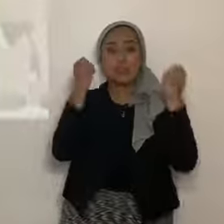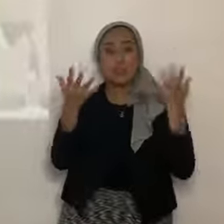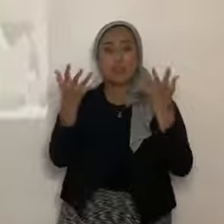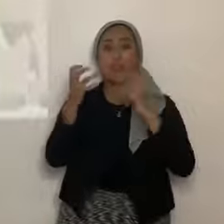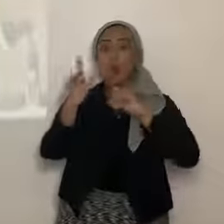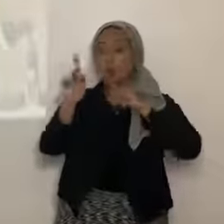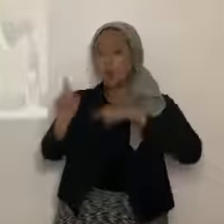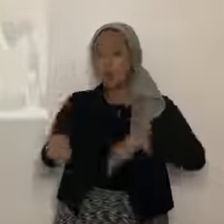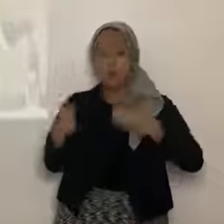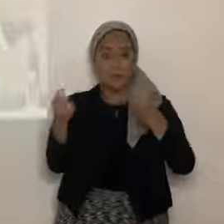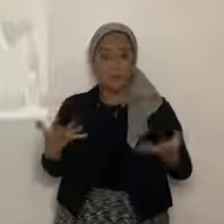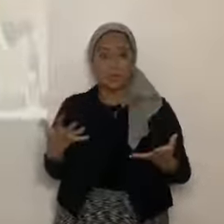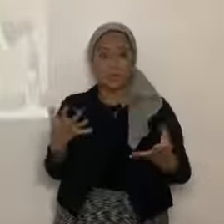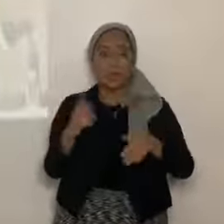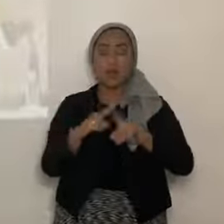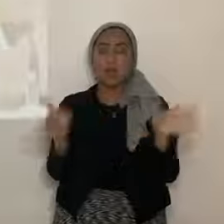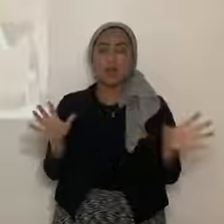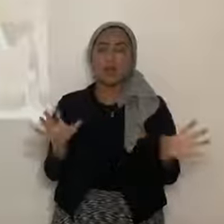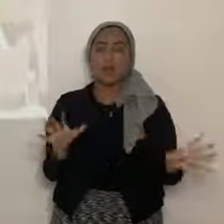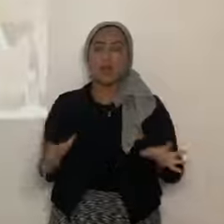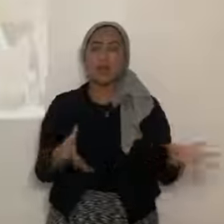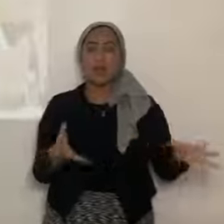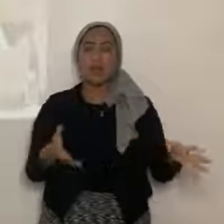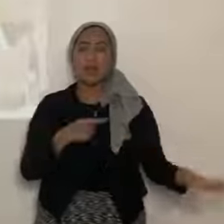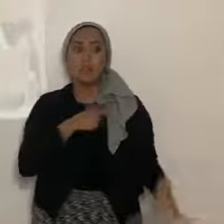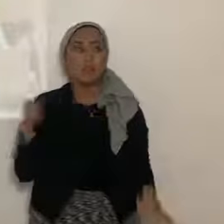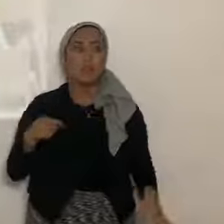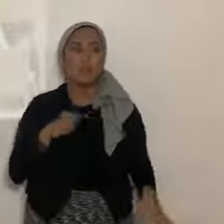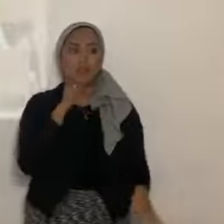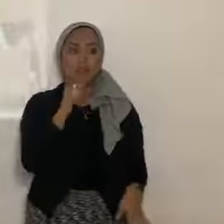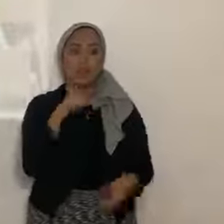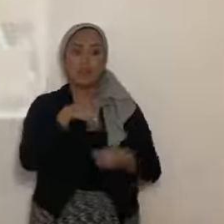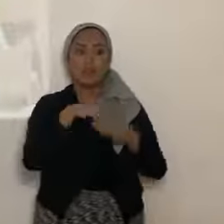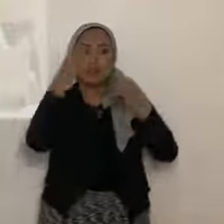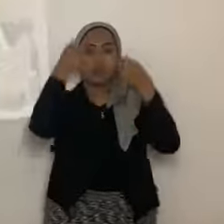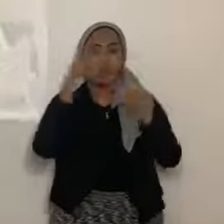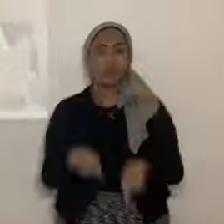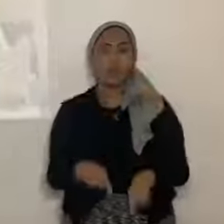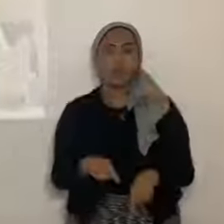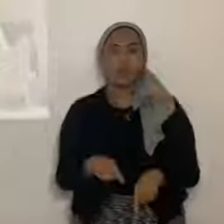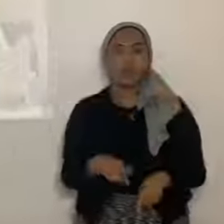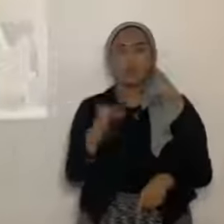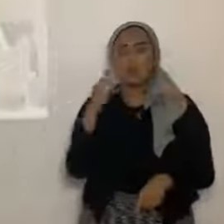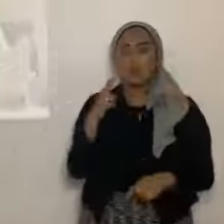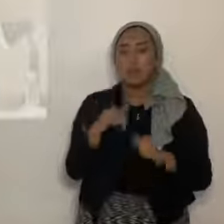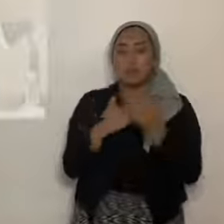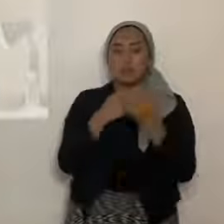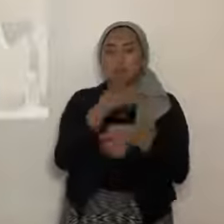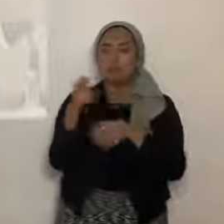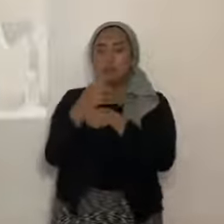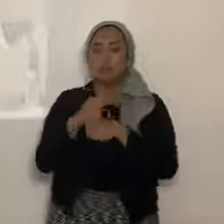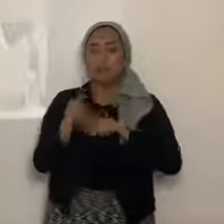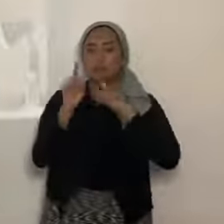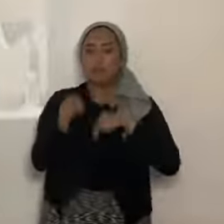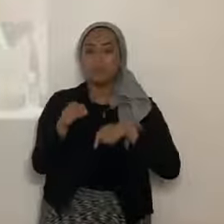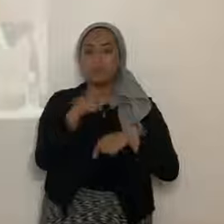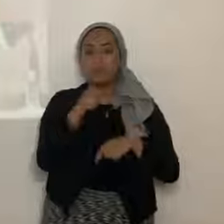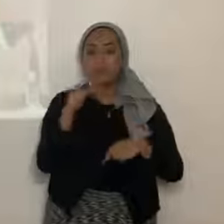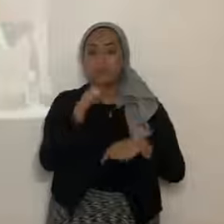respuestas, pero no están ni siquiera en los pactos de Yahweh. ¿Cómo van a obtener respuestas si ni siquiera les